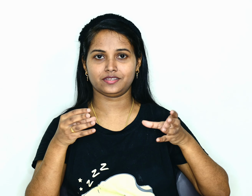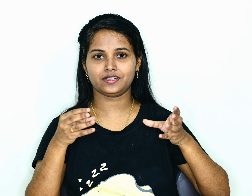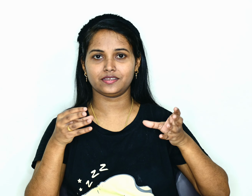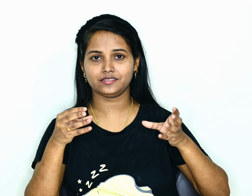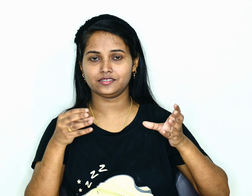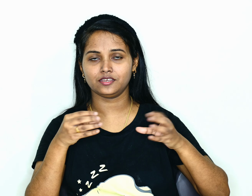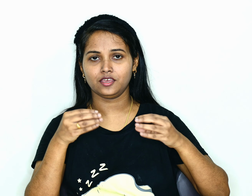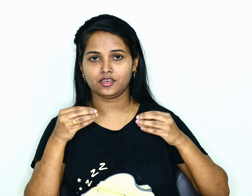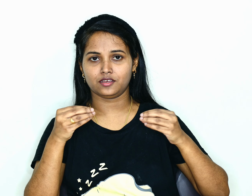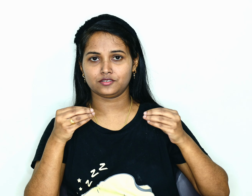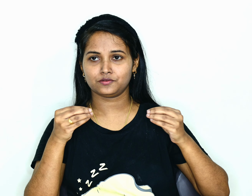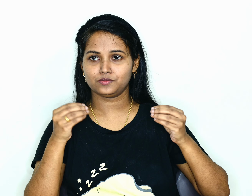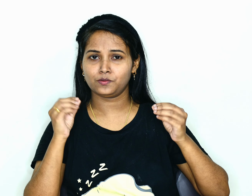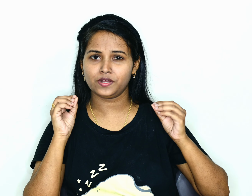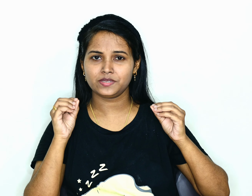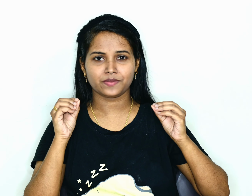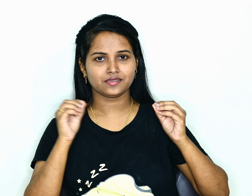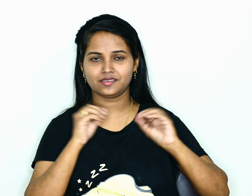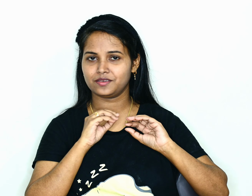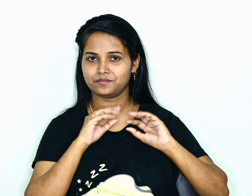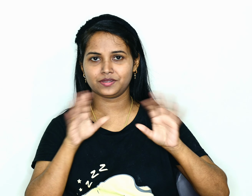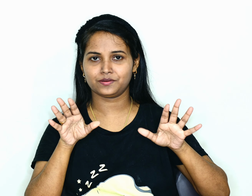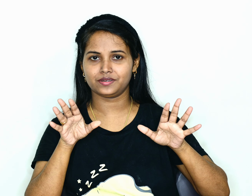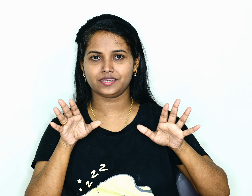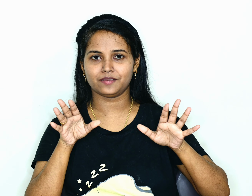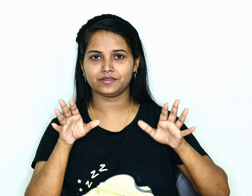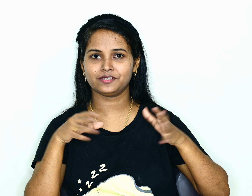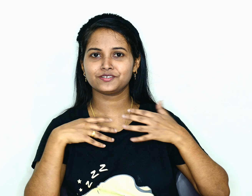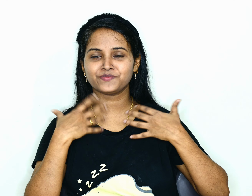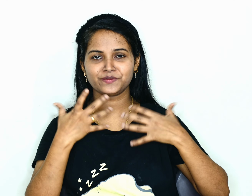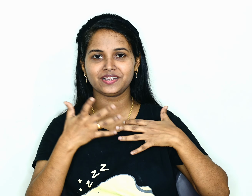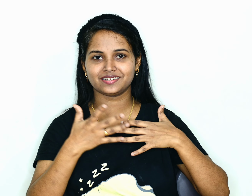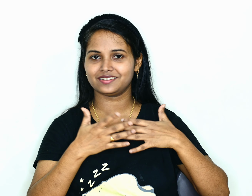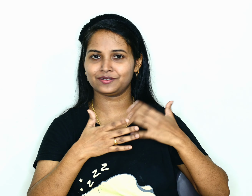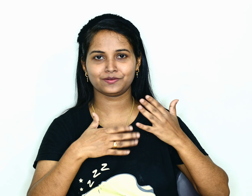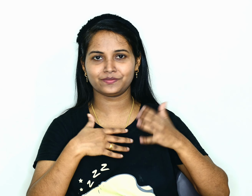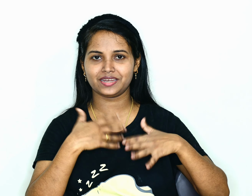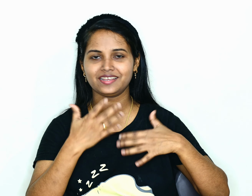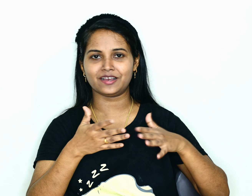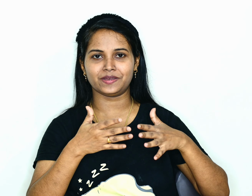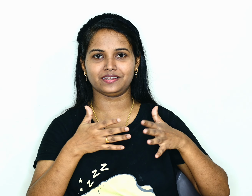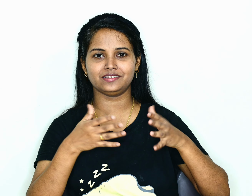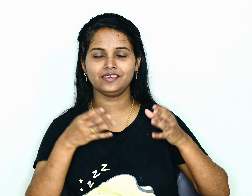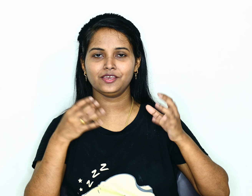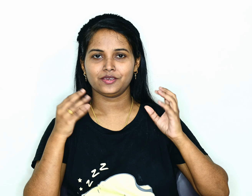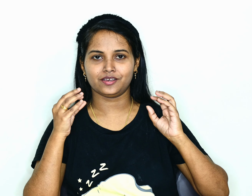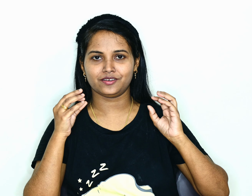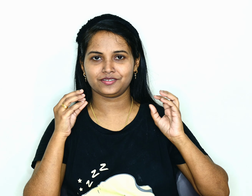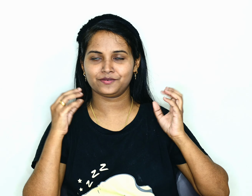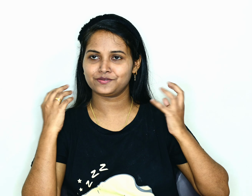ज़्यादा खाती थी। जो थोड़ा भी स्पाइसी है बिल्कुल नहीं खा पाती थी, कुछ मन भी करता था तो मैं नहीं खा पा रही थी। दैट वॉज़